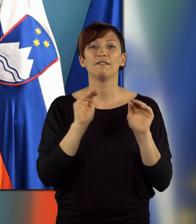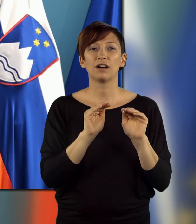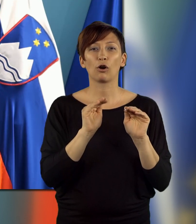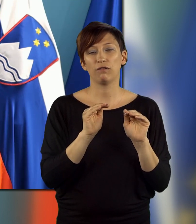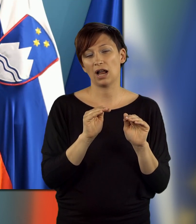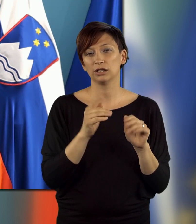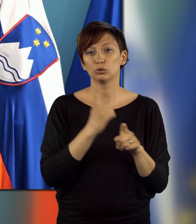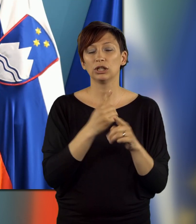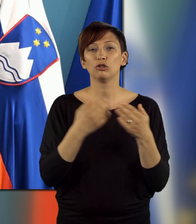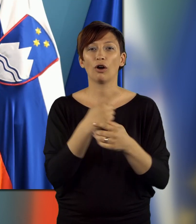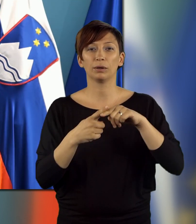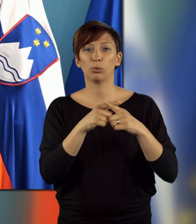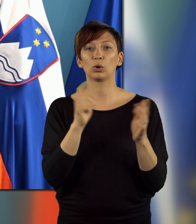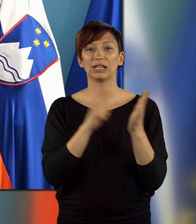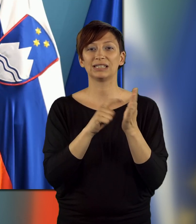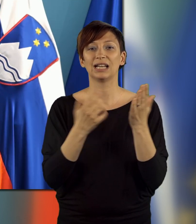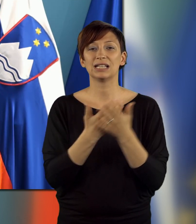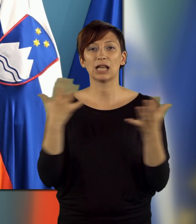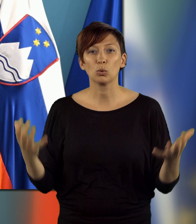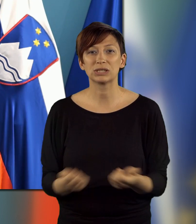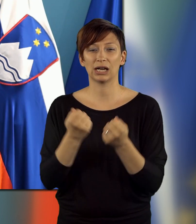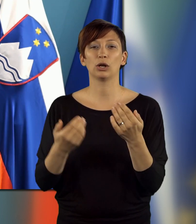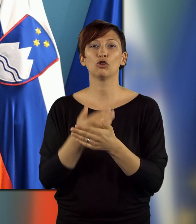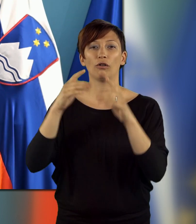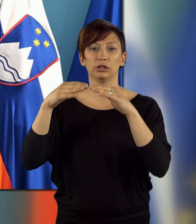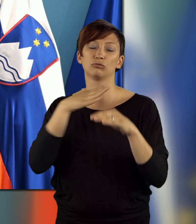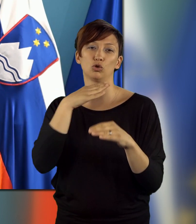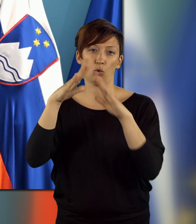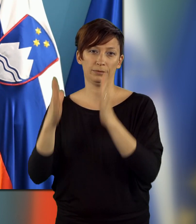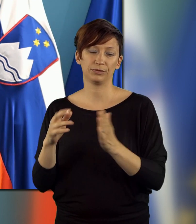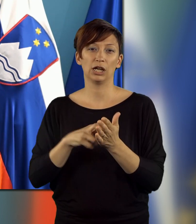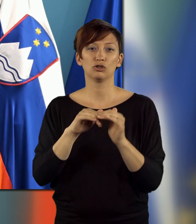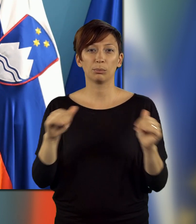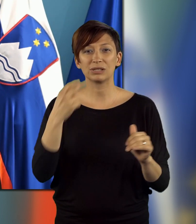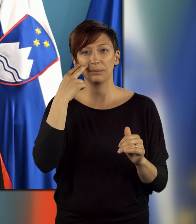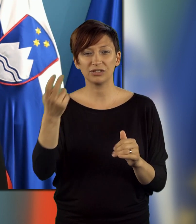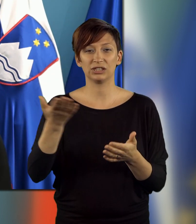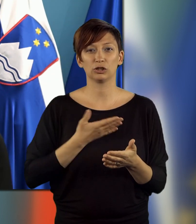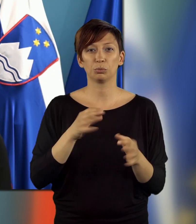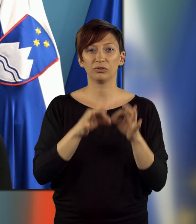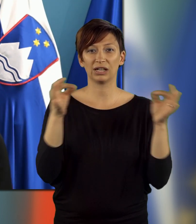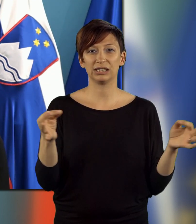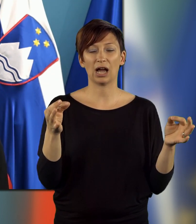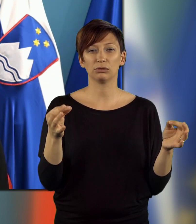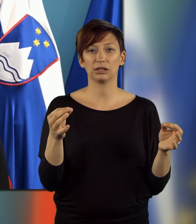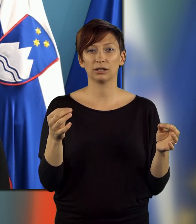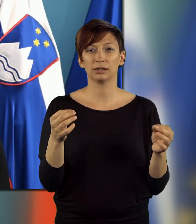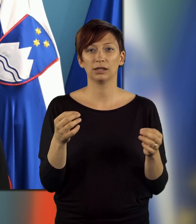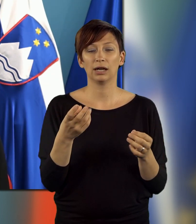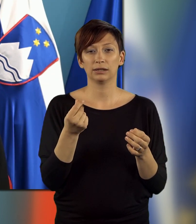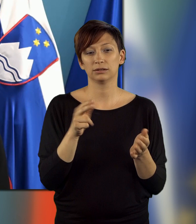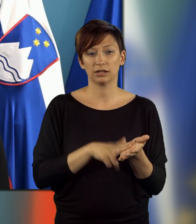predvsem pa nove pogoje in kriterije za ustanavljanje novih šol, še posebej z vidika pridobivanja javne veljavnosti.